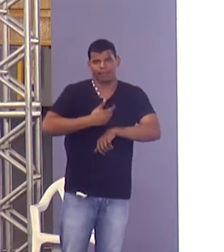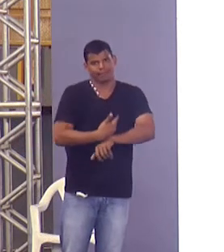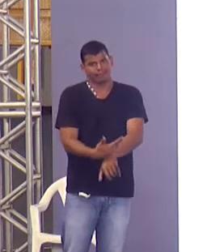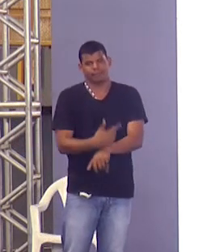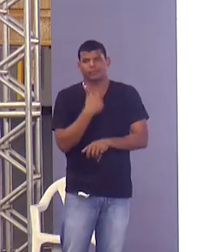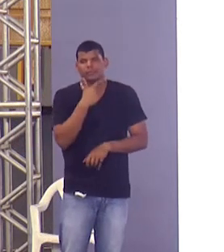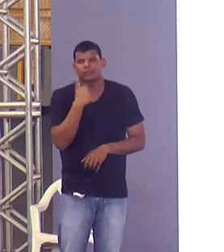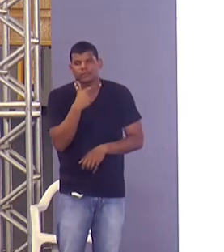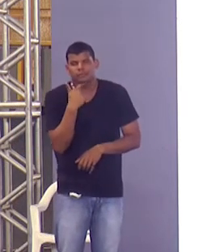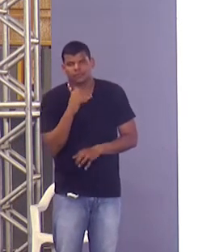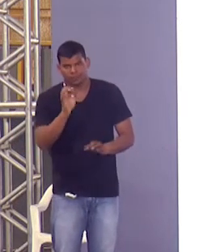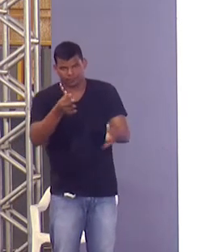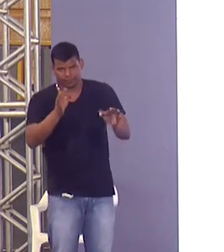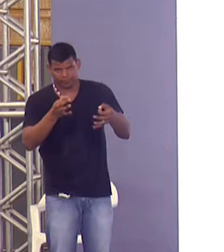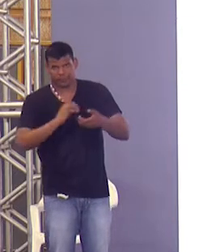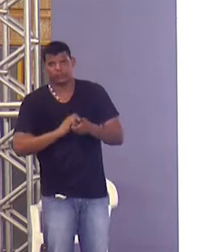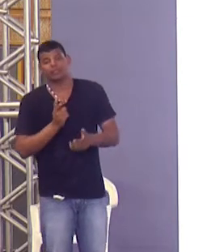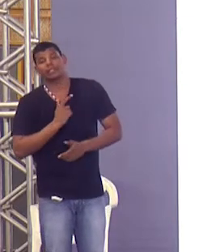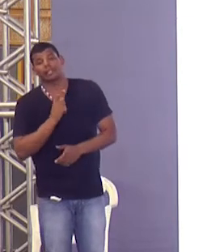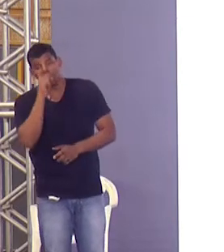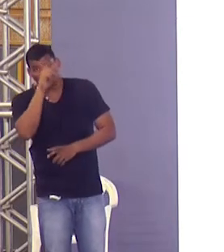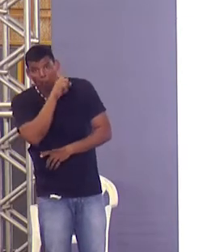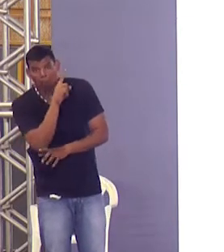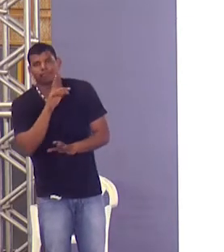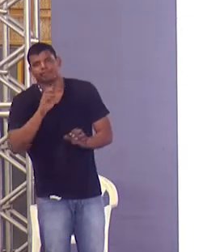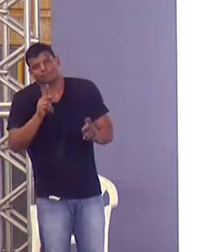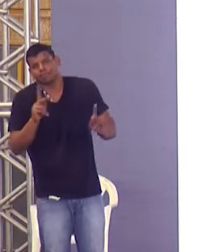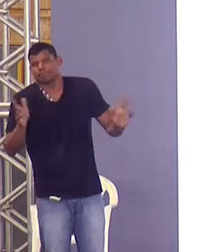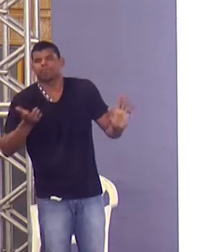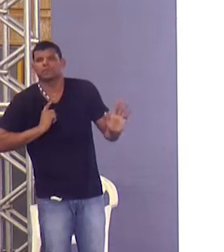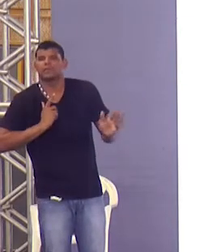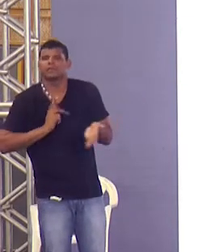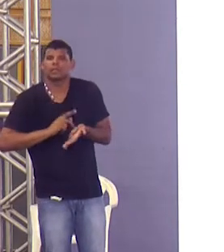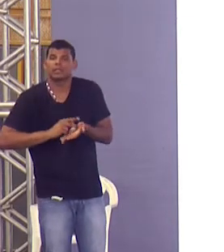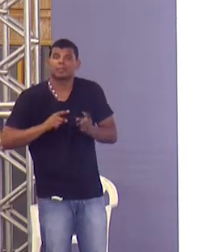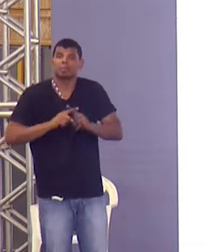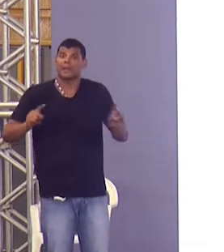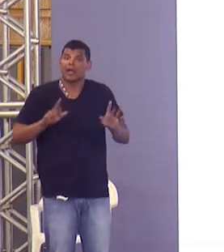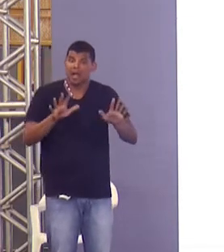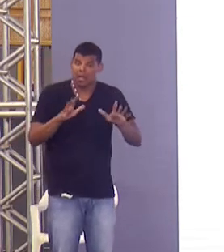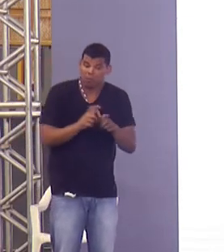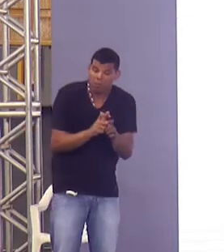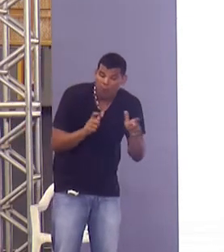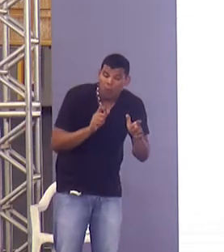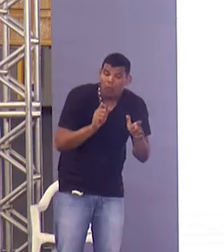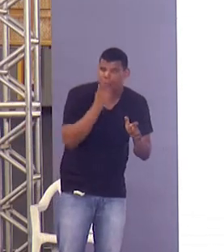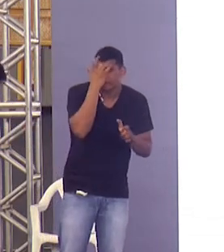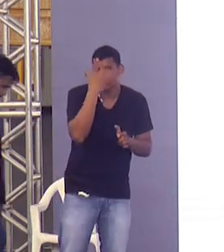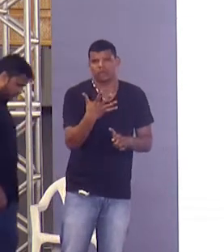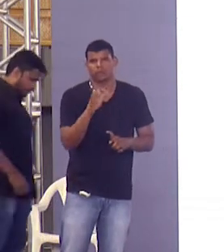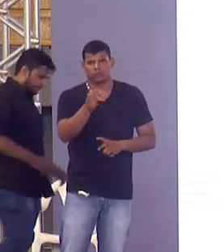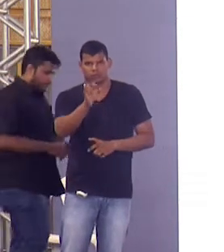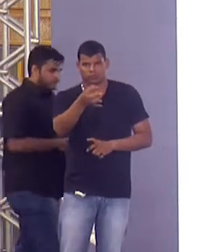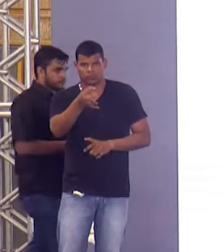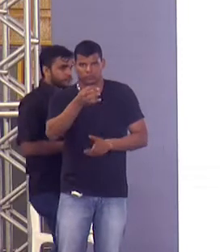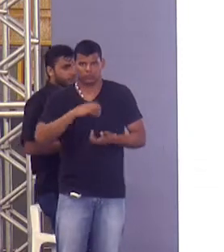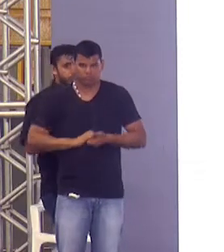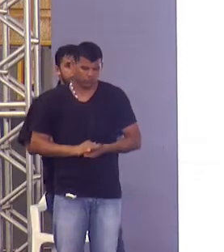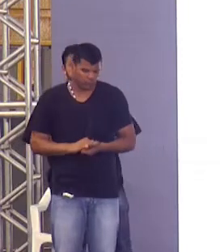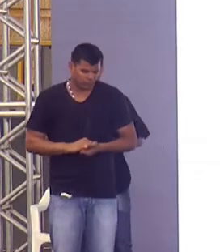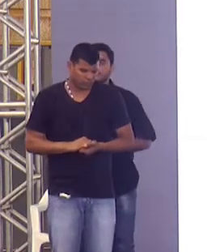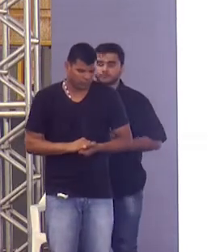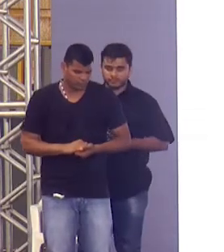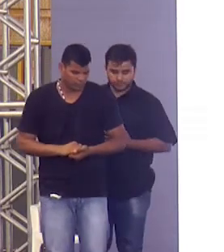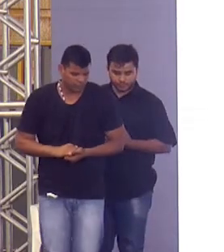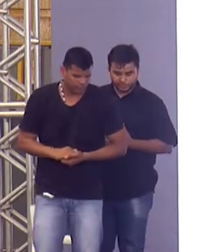tempo. Tem questão difícil na prova? Tem sim. Mas a grande maioria delas é fácil. Bora mais